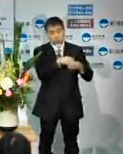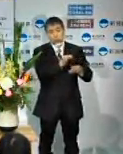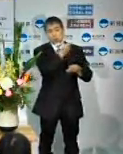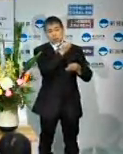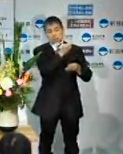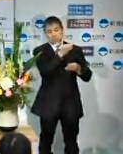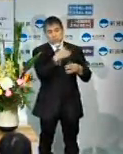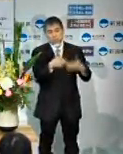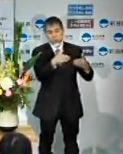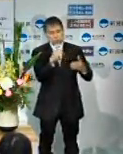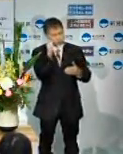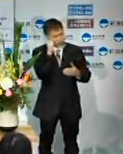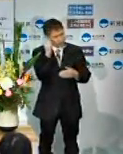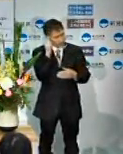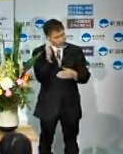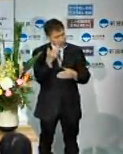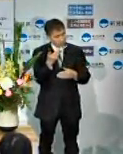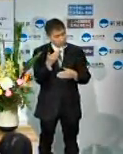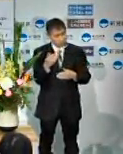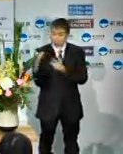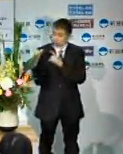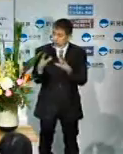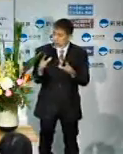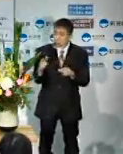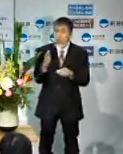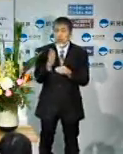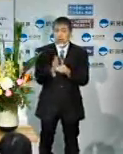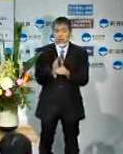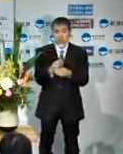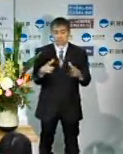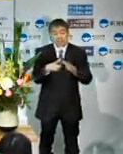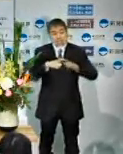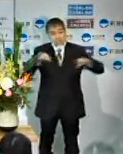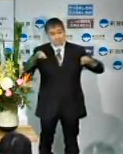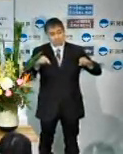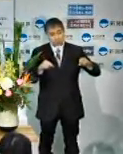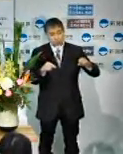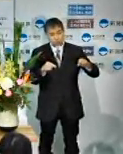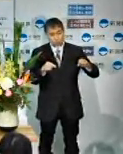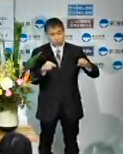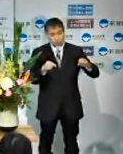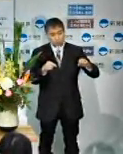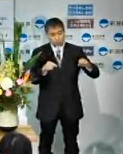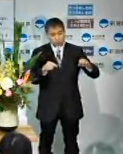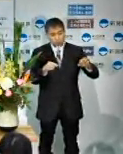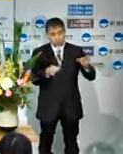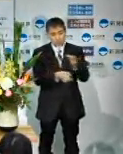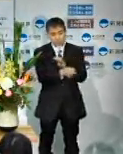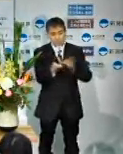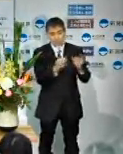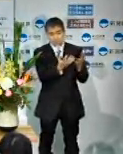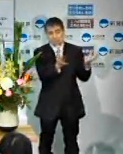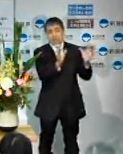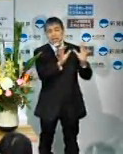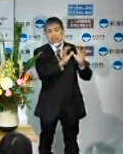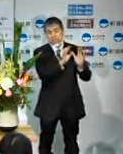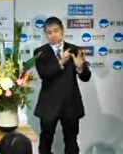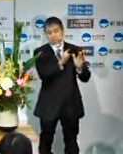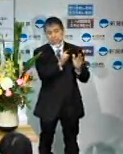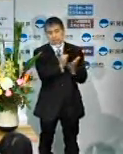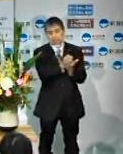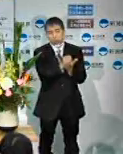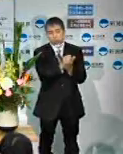方が主体的に持ち上げという動きを作っていくのは難しいかと思うんです けど、まあ、地方はというか、まあ、これも全国の経済団体自身がそういう方向感をちゃんとおっしゃってます